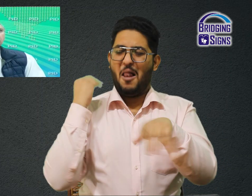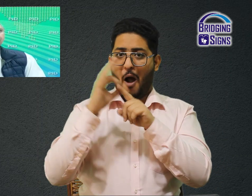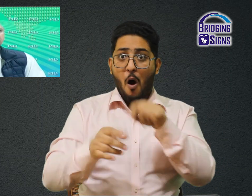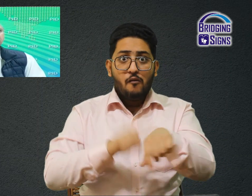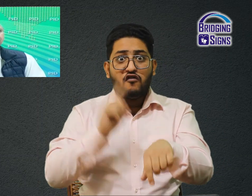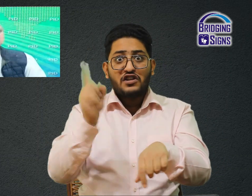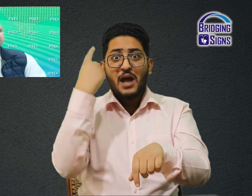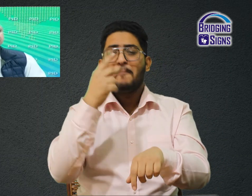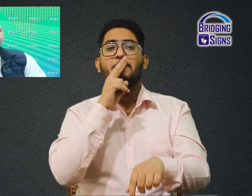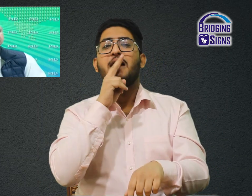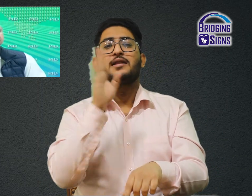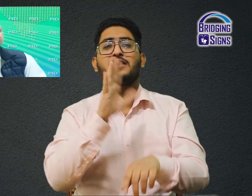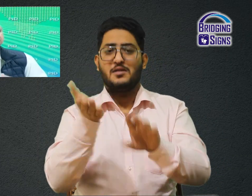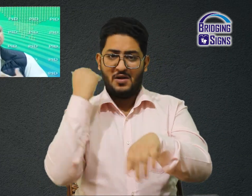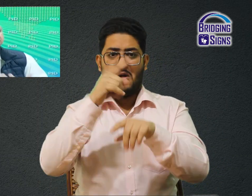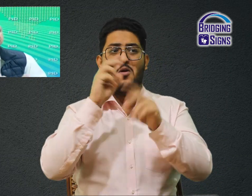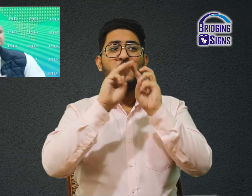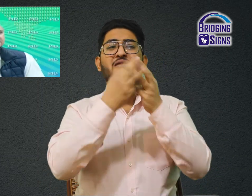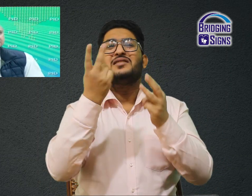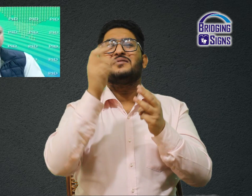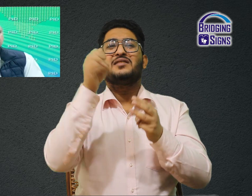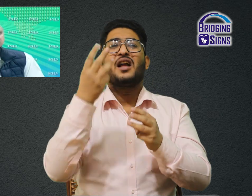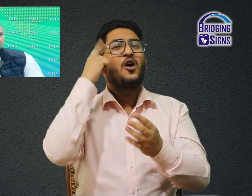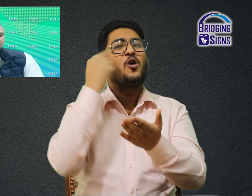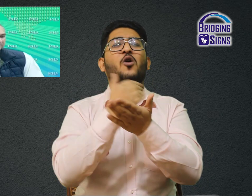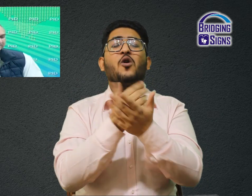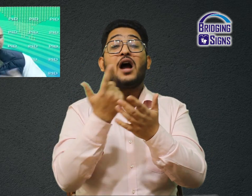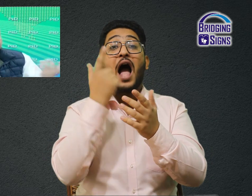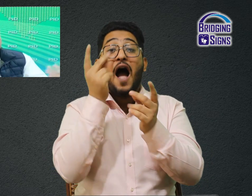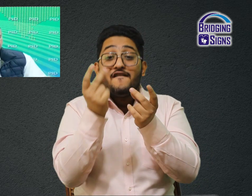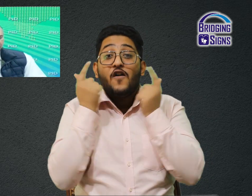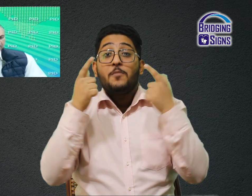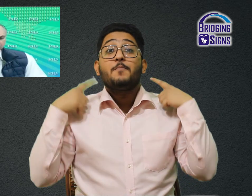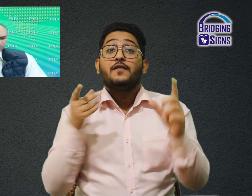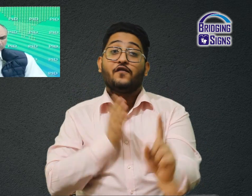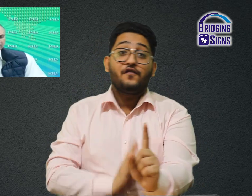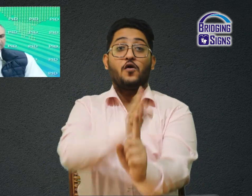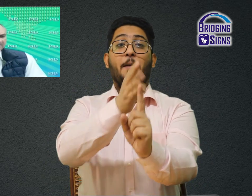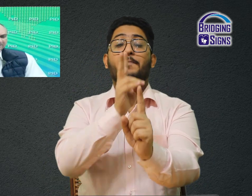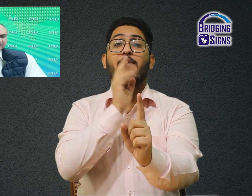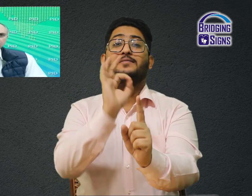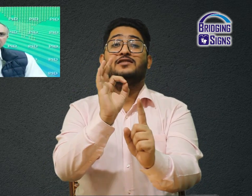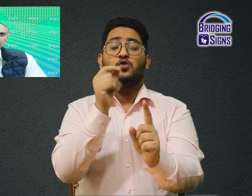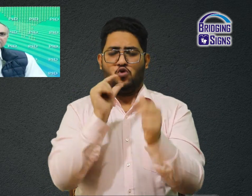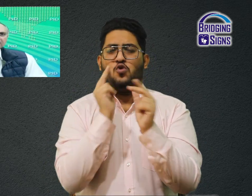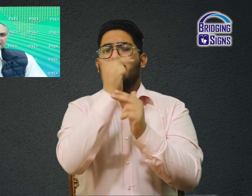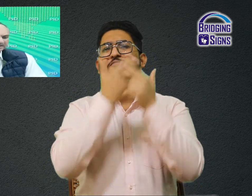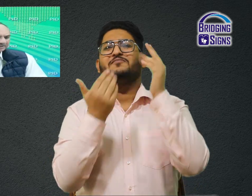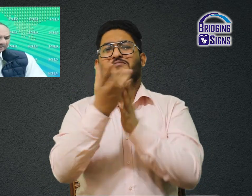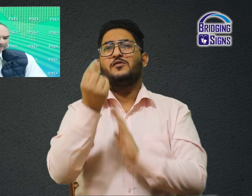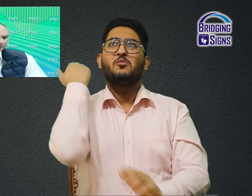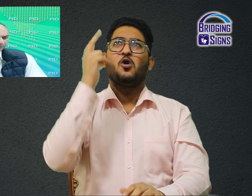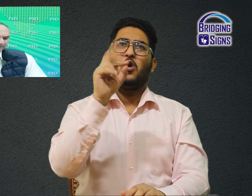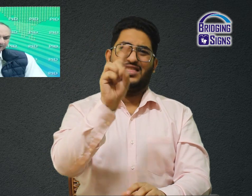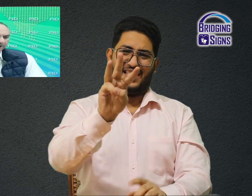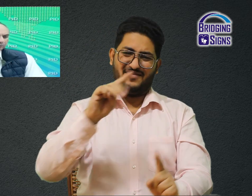और आपने ये देखना होता है कि सिस्टम कितनी तेजी से इसको रिस्पॉन्ड करता है। आपको मोटा मोटा मैं बता दूं कि 2013